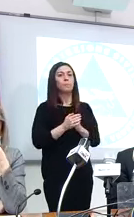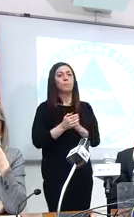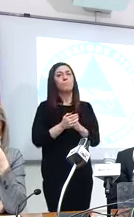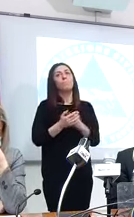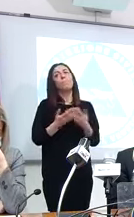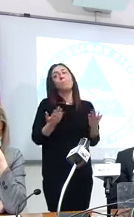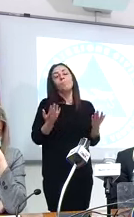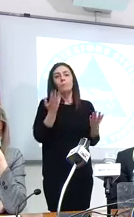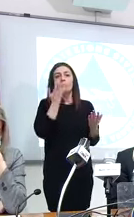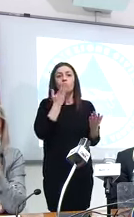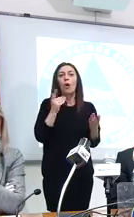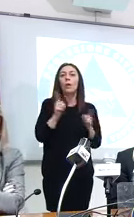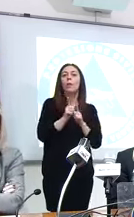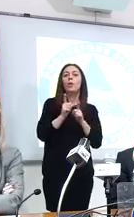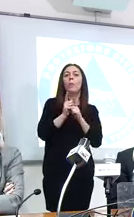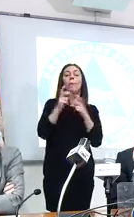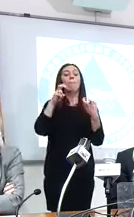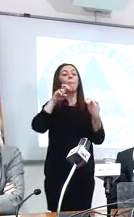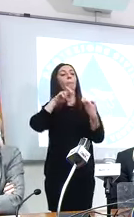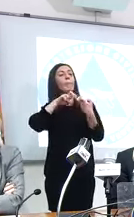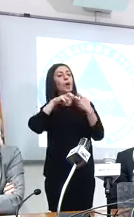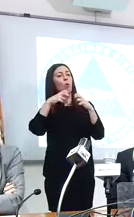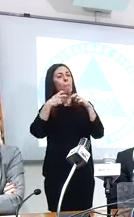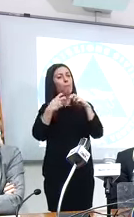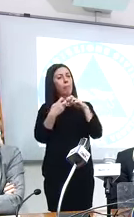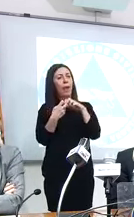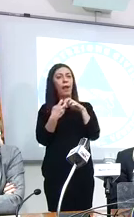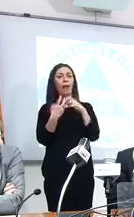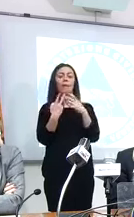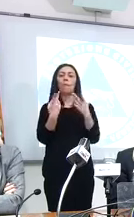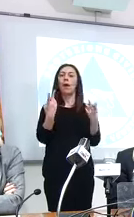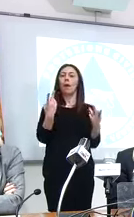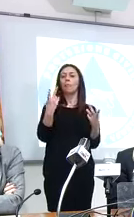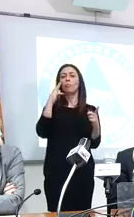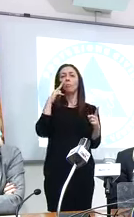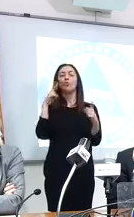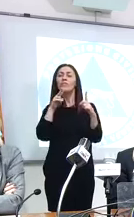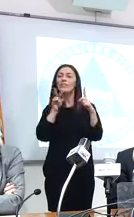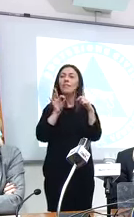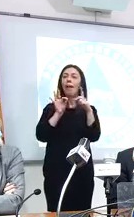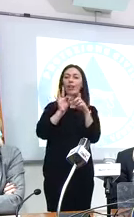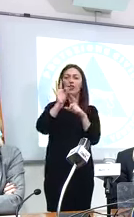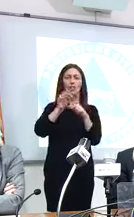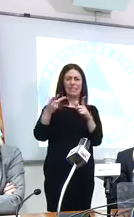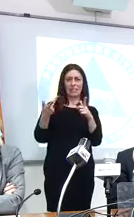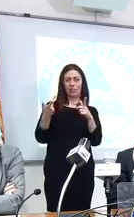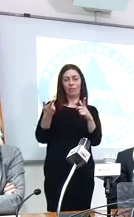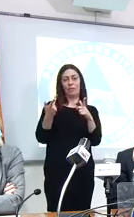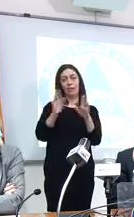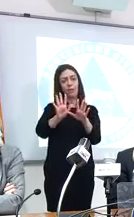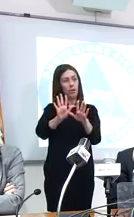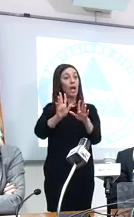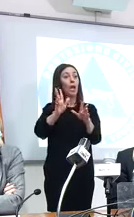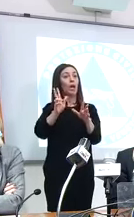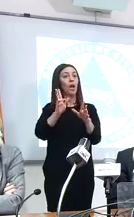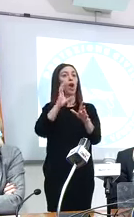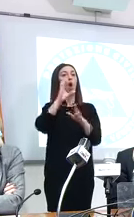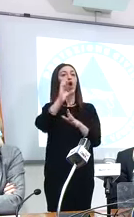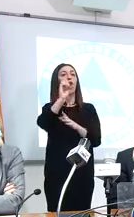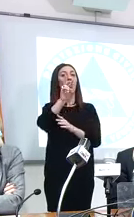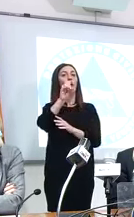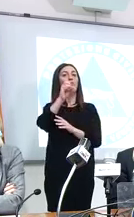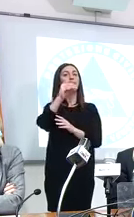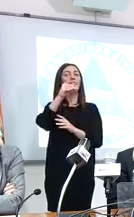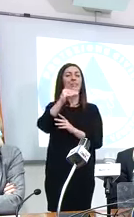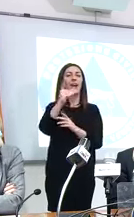dire, far finta che il problema sia un problema ingegneristico, no, allora vi dico, no, il Covid è un fenomeno naturale. Appunto, questo era, allora, non